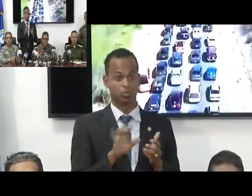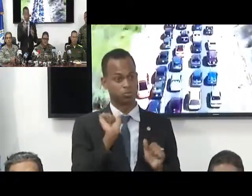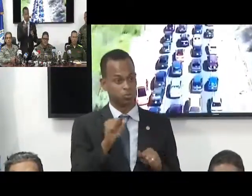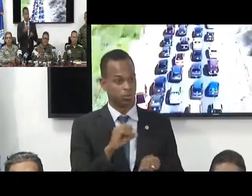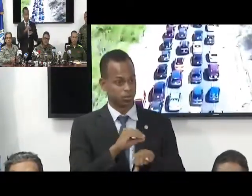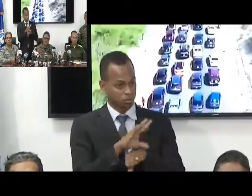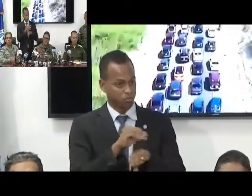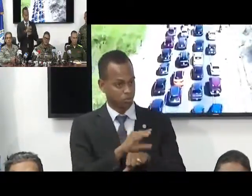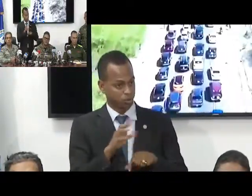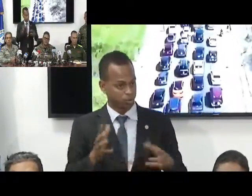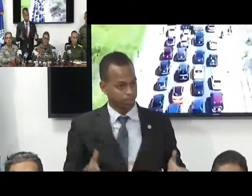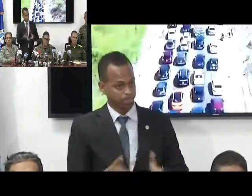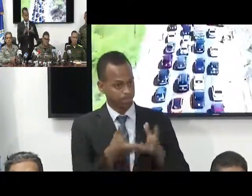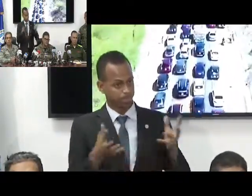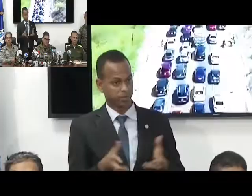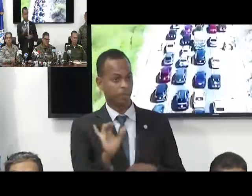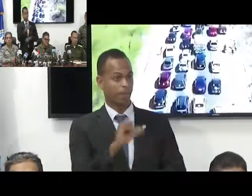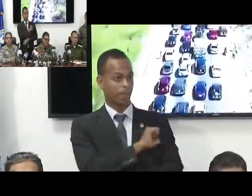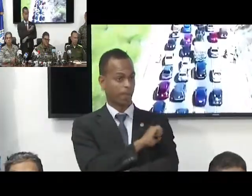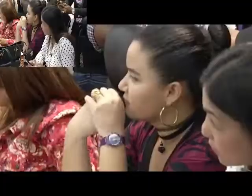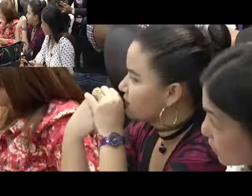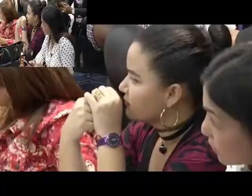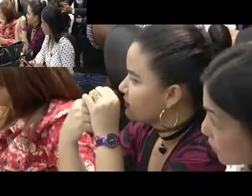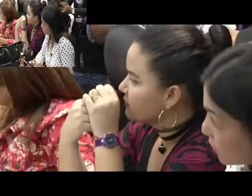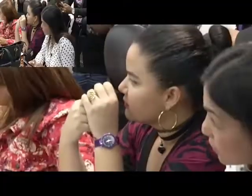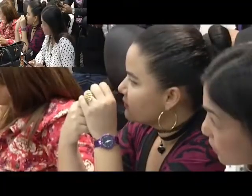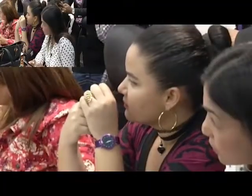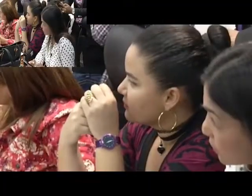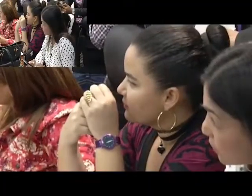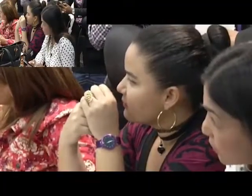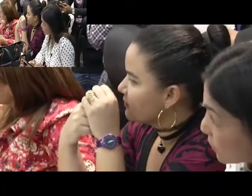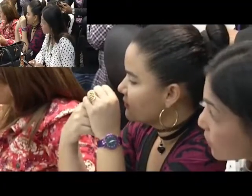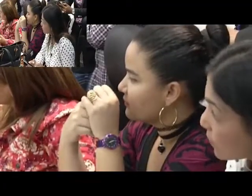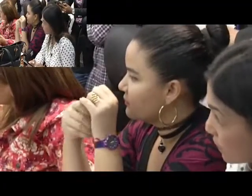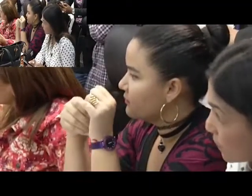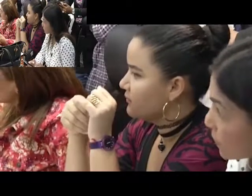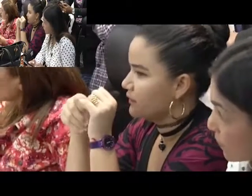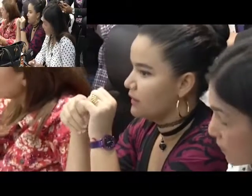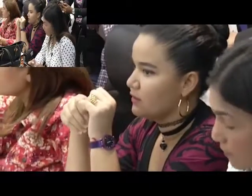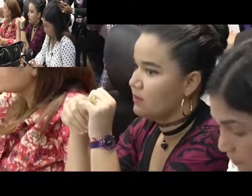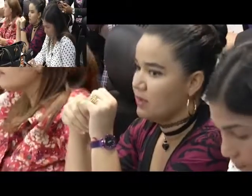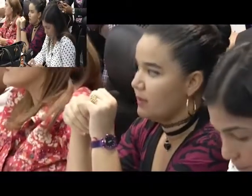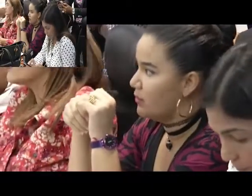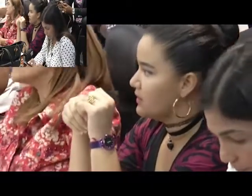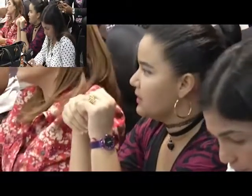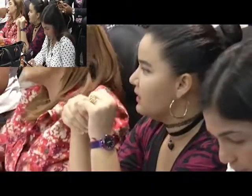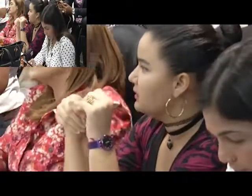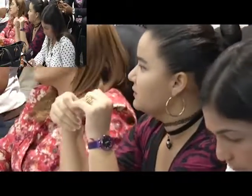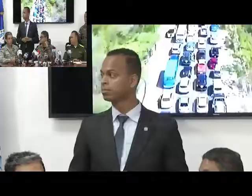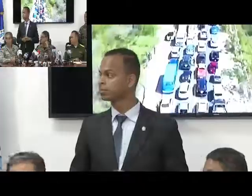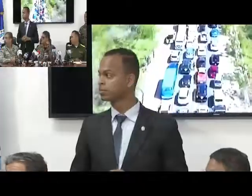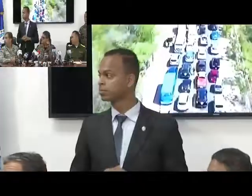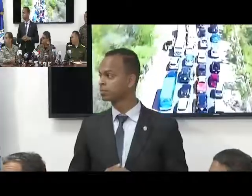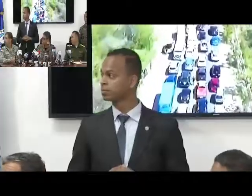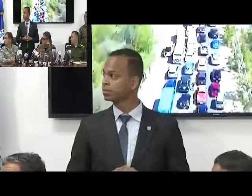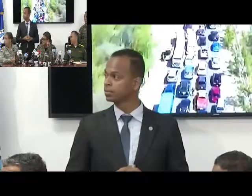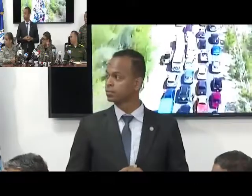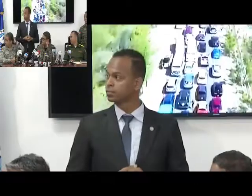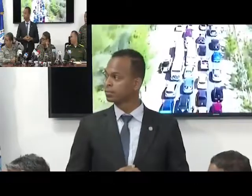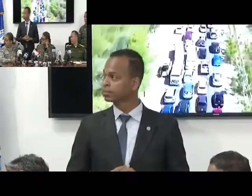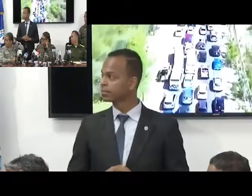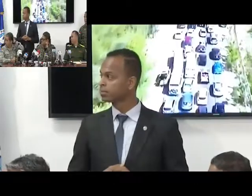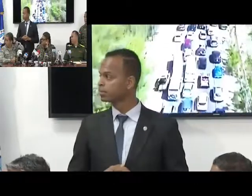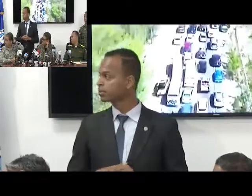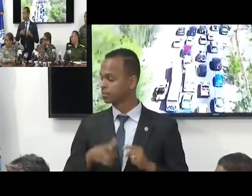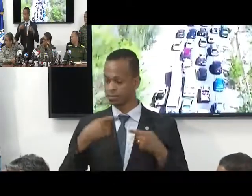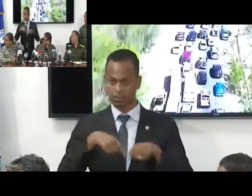sensibilización, al igual que las autoridades, pues logramos preservar muchas vidas. Don María. Señor director. Señor.